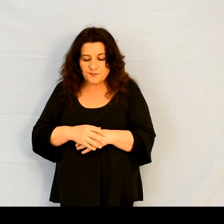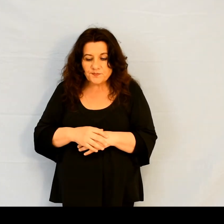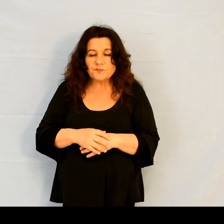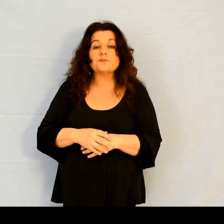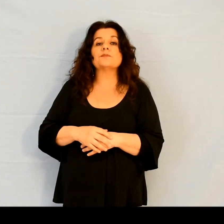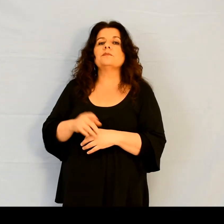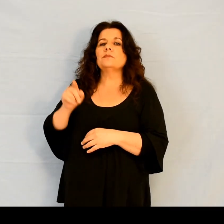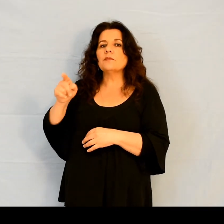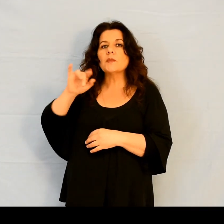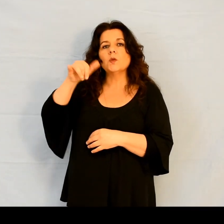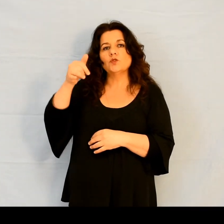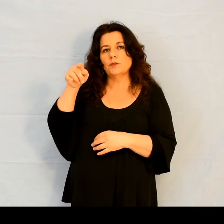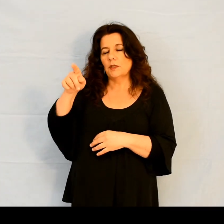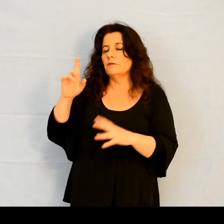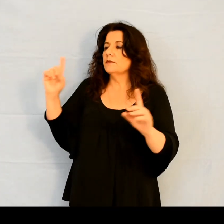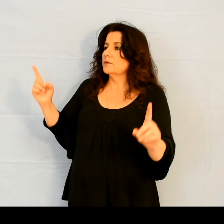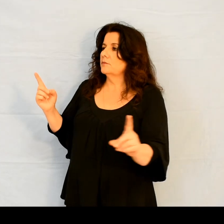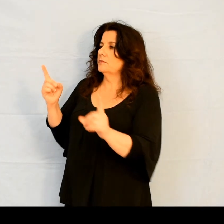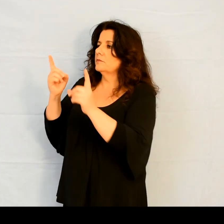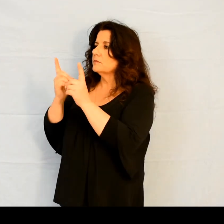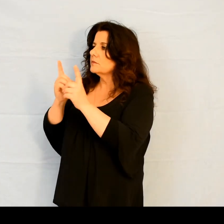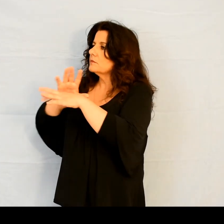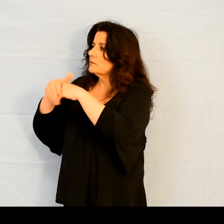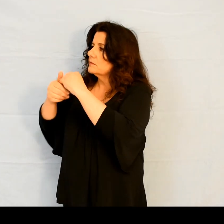Jésus. Et Pilate le permit.